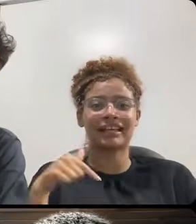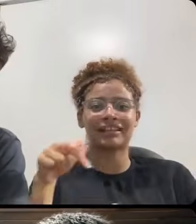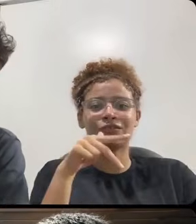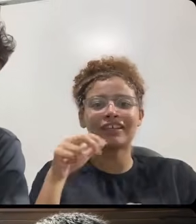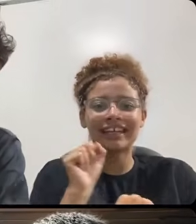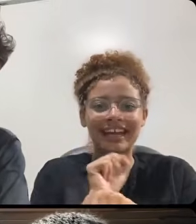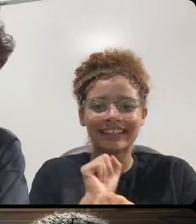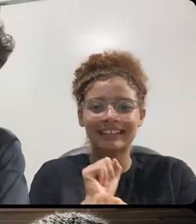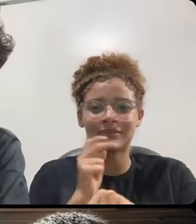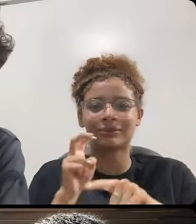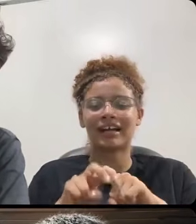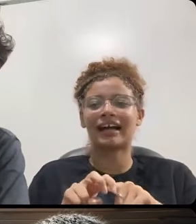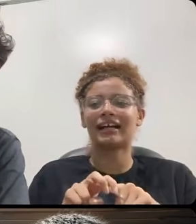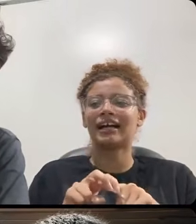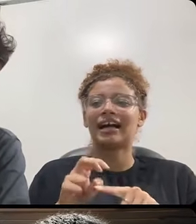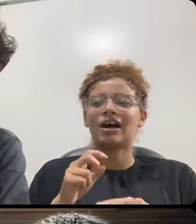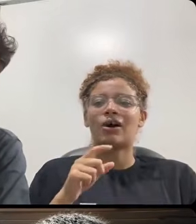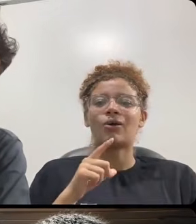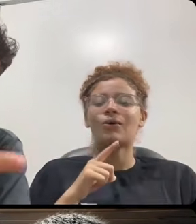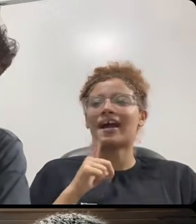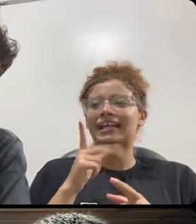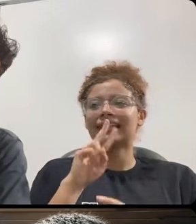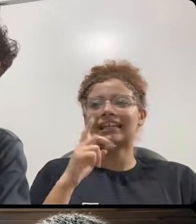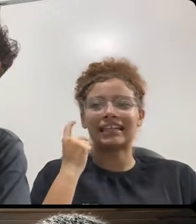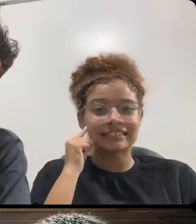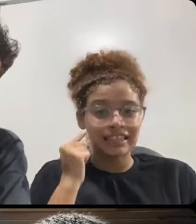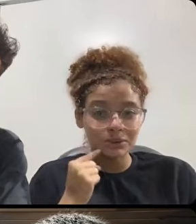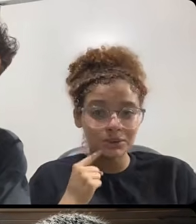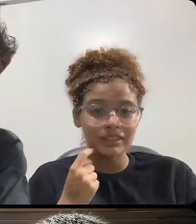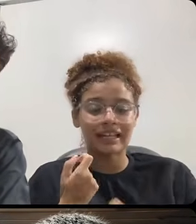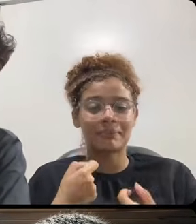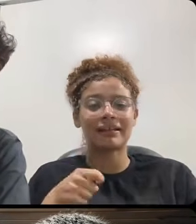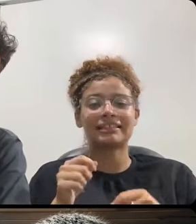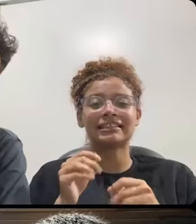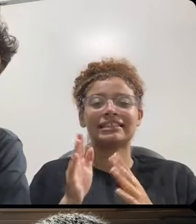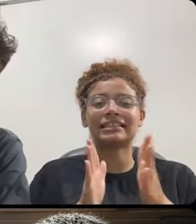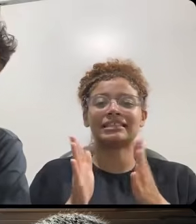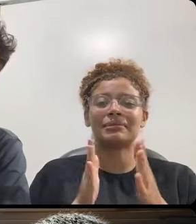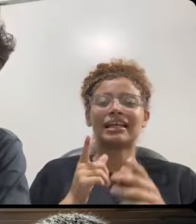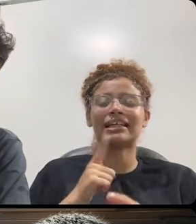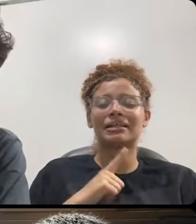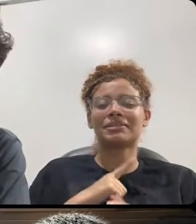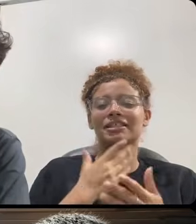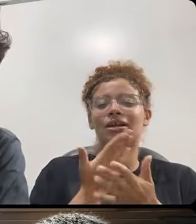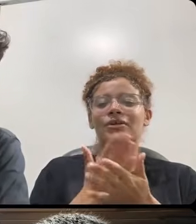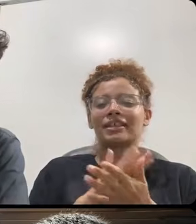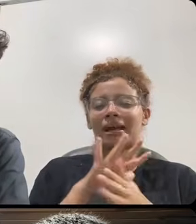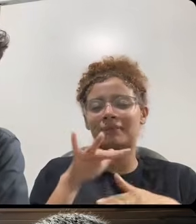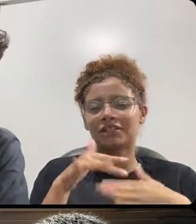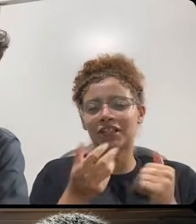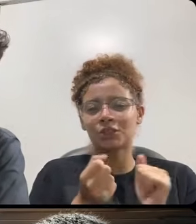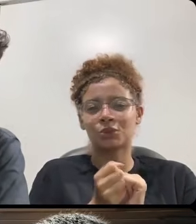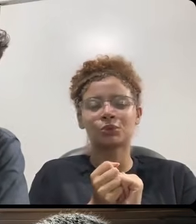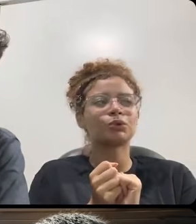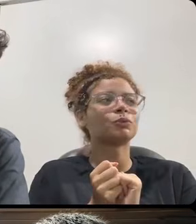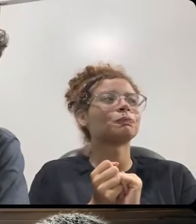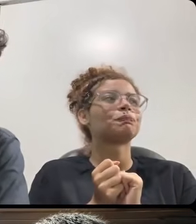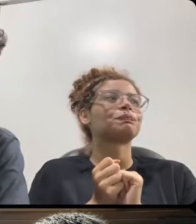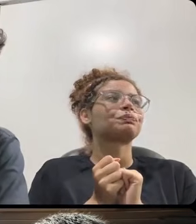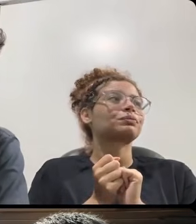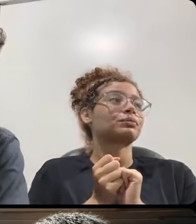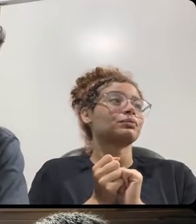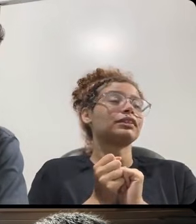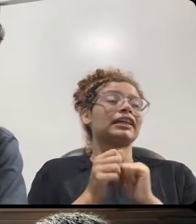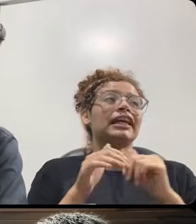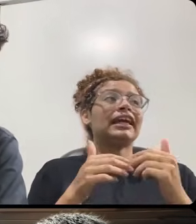calada, pode ser que ela não fique quieta no lugar. Ou essa criança é surda e ela precisa de acessibilidade, ela precisa ter um intérprete ali junto.